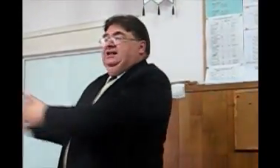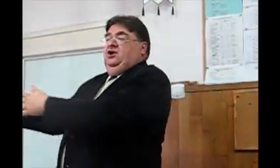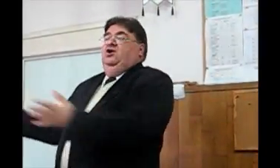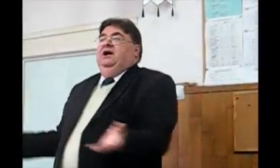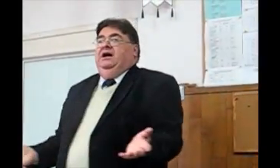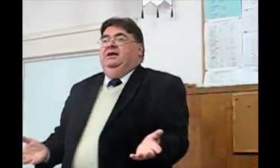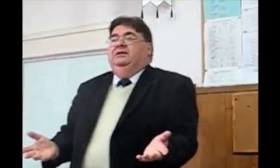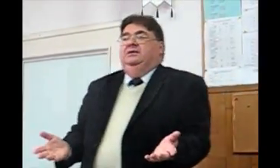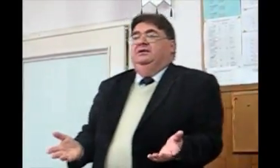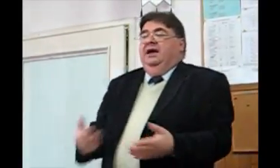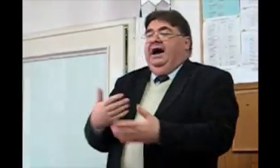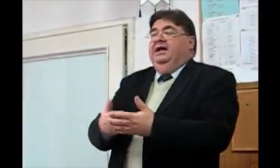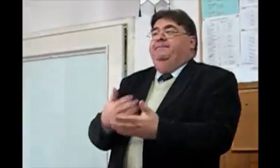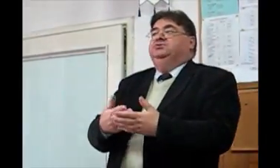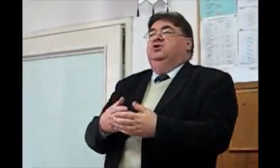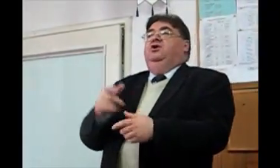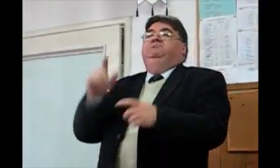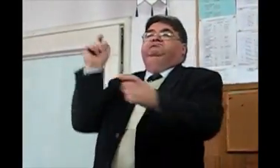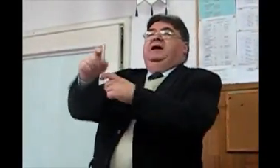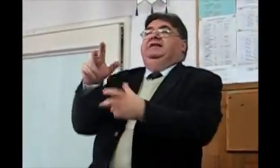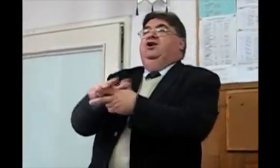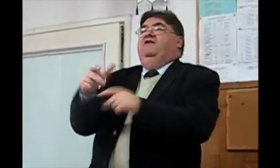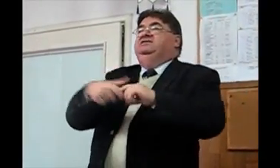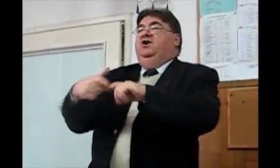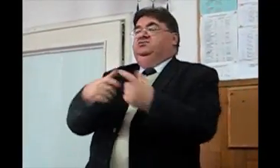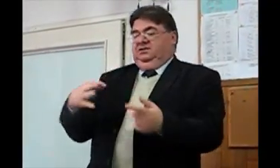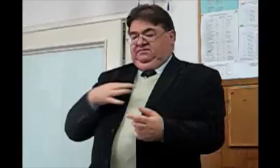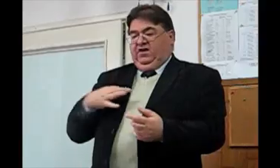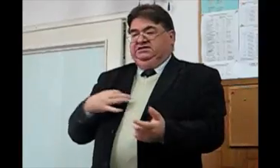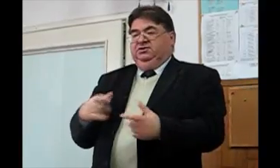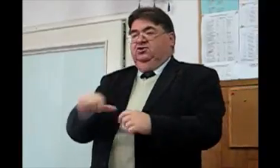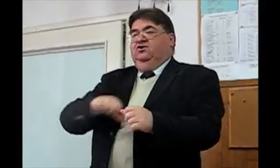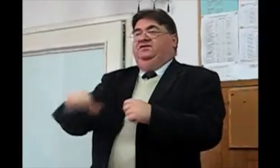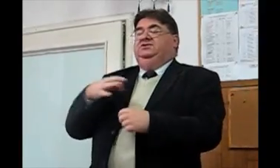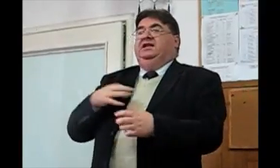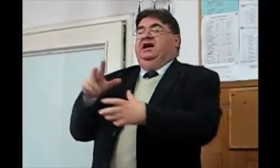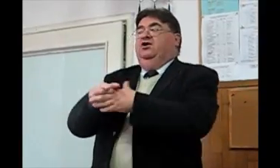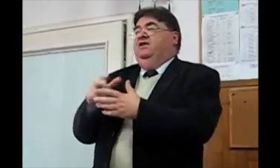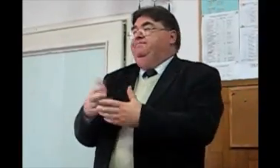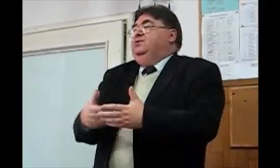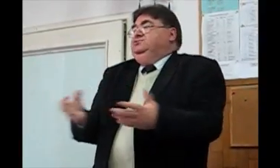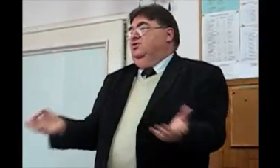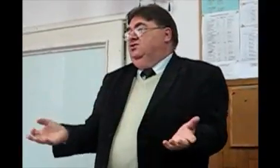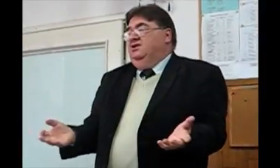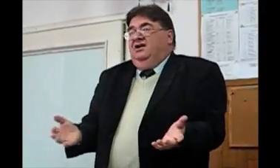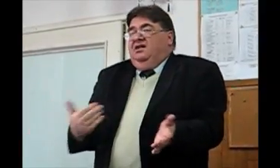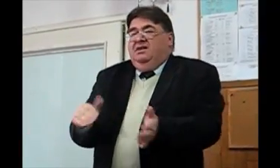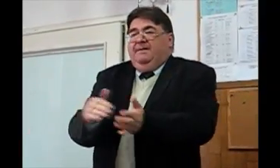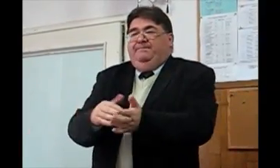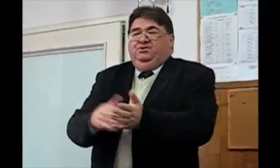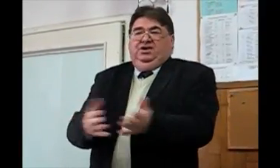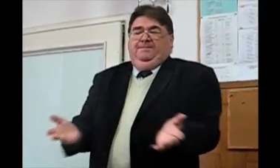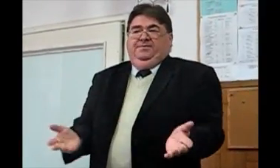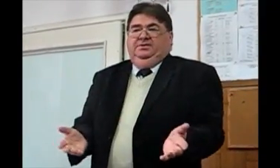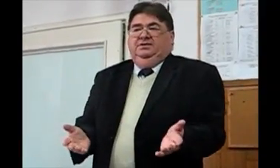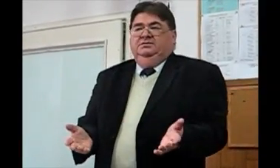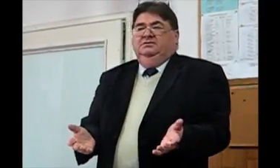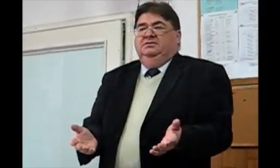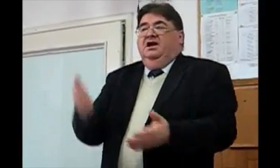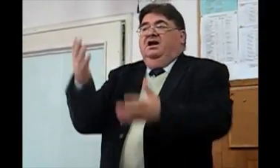droga. Albo domy, a takowa zmiona, ładne środowisko, a takowa spoko. Nie ma potrzeby.